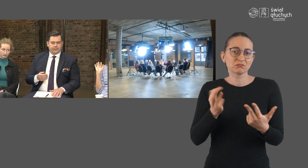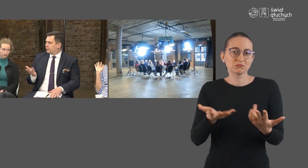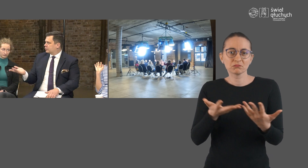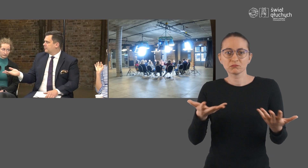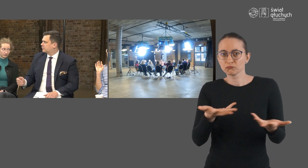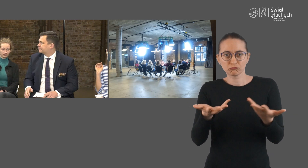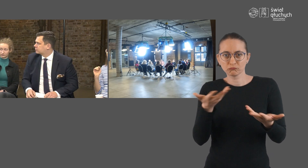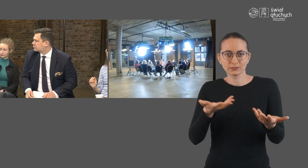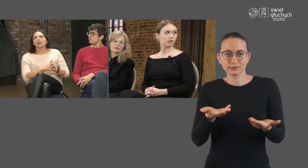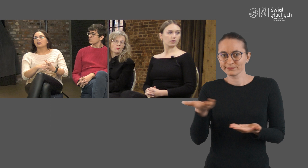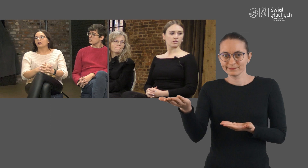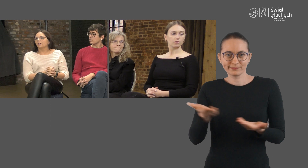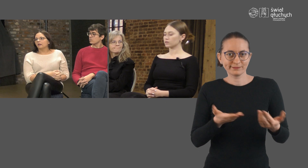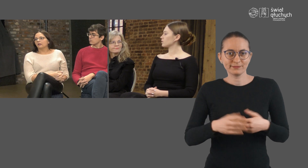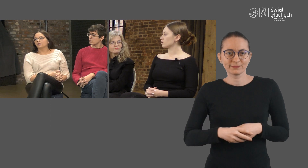Którą?